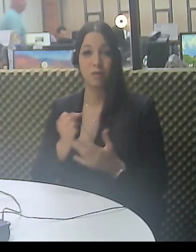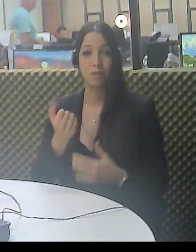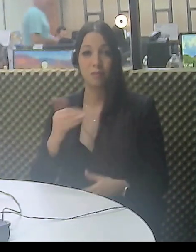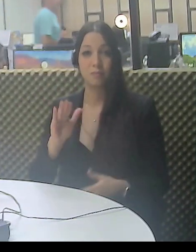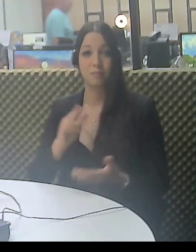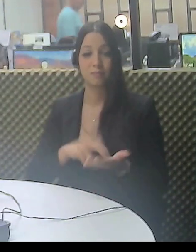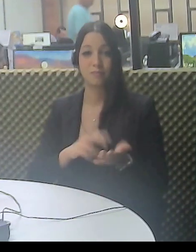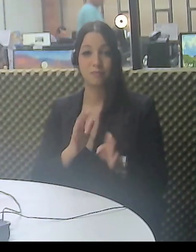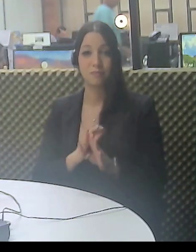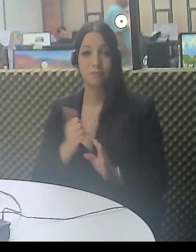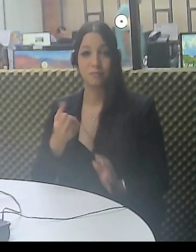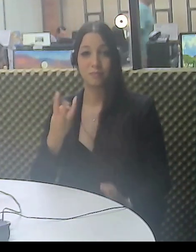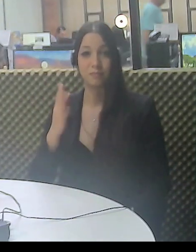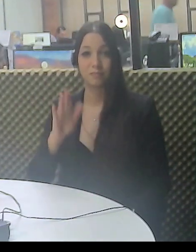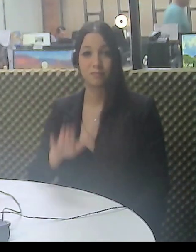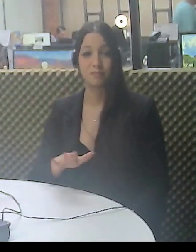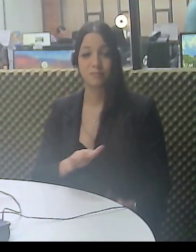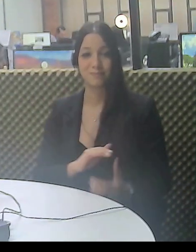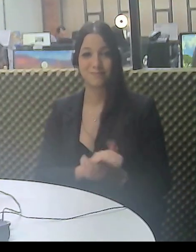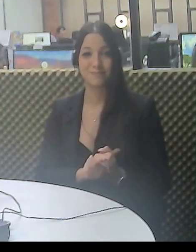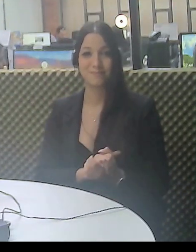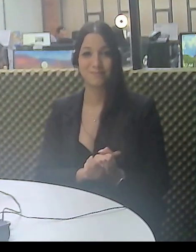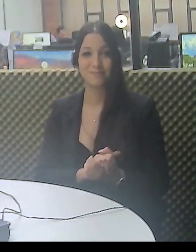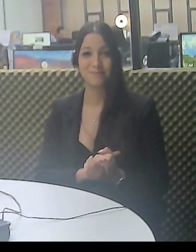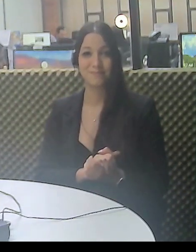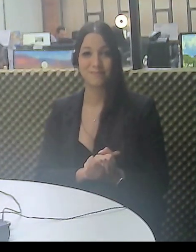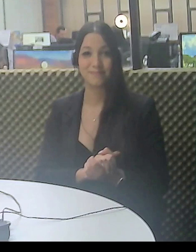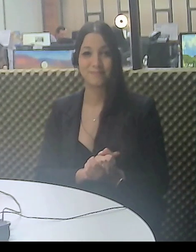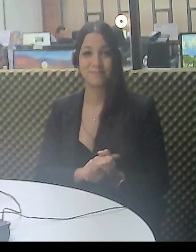manhã à 1 da tarde.